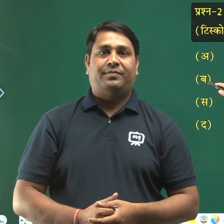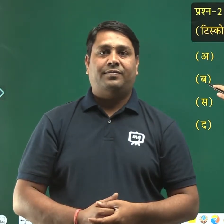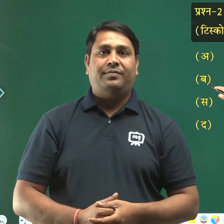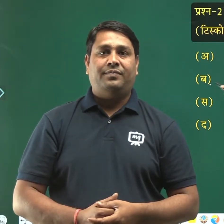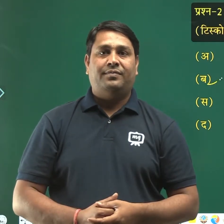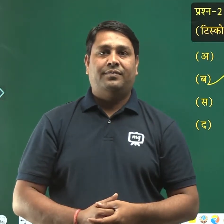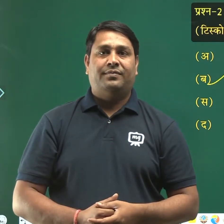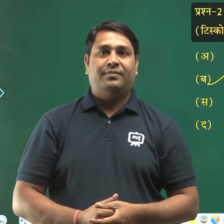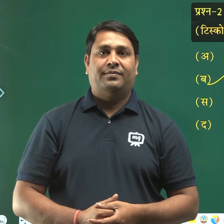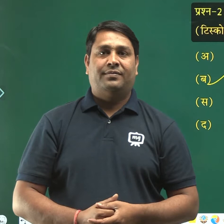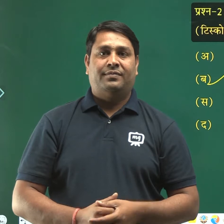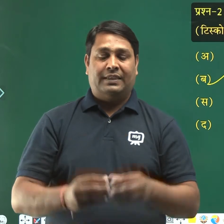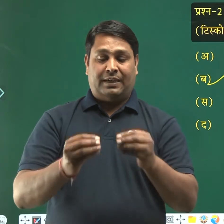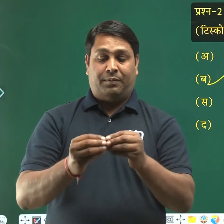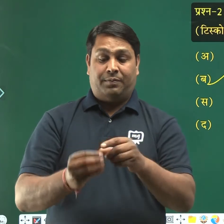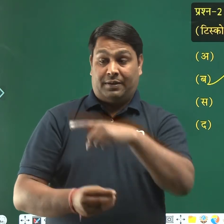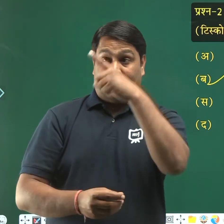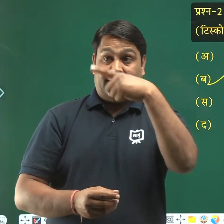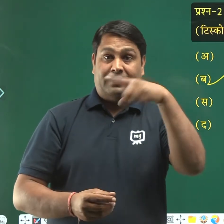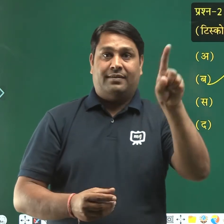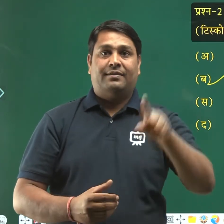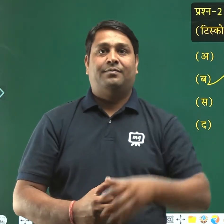बे पर निशान लगाया हमने।